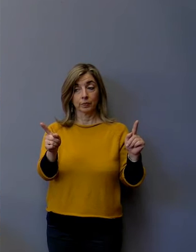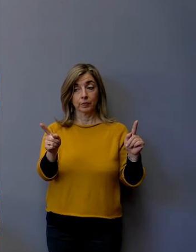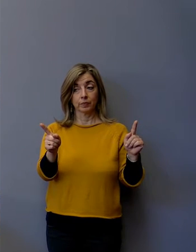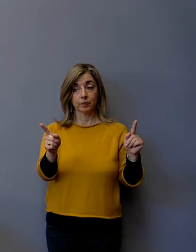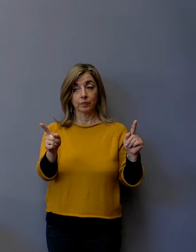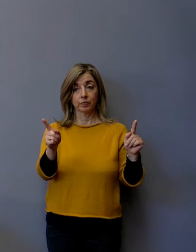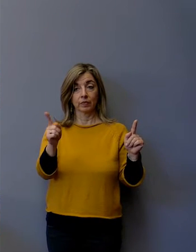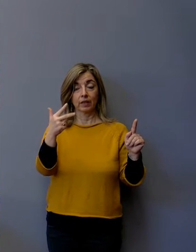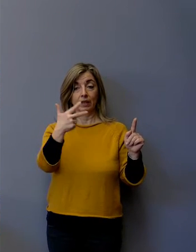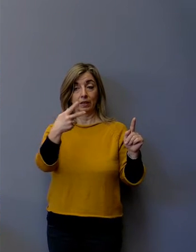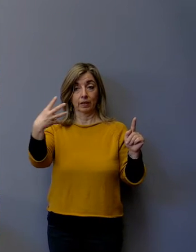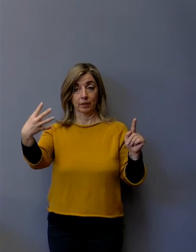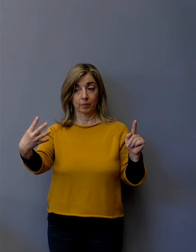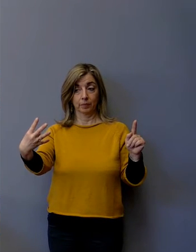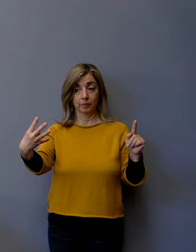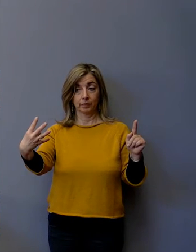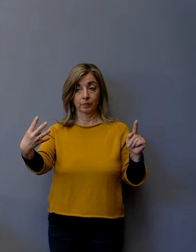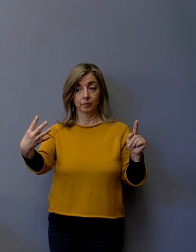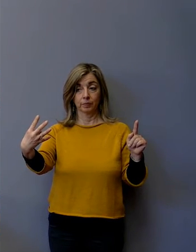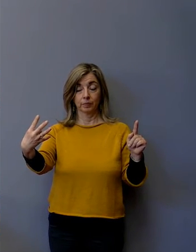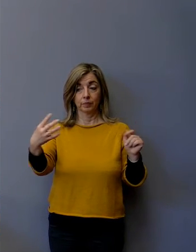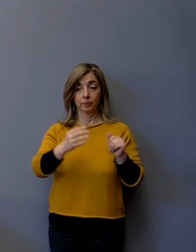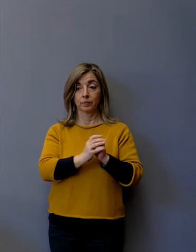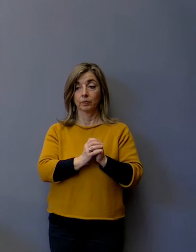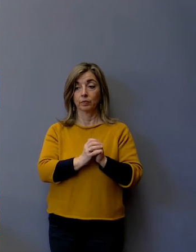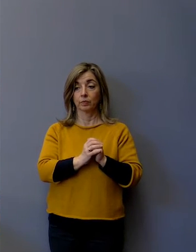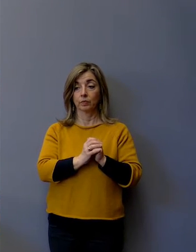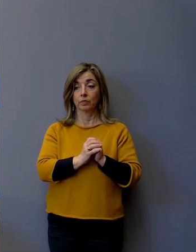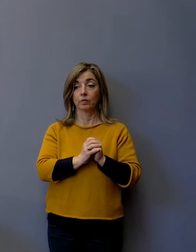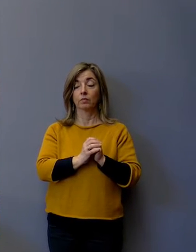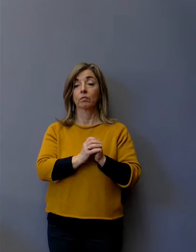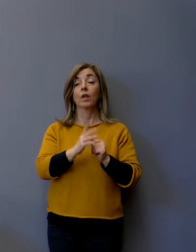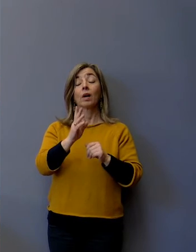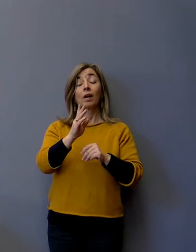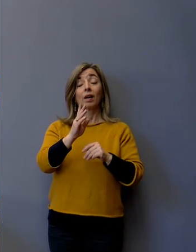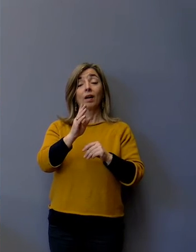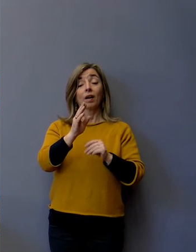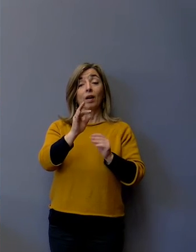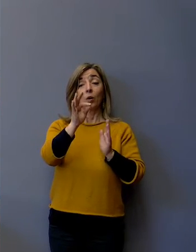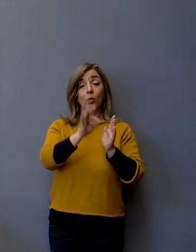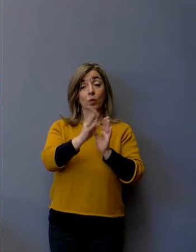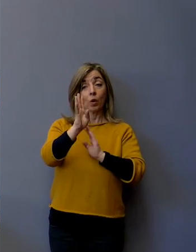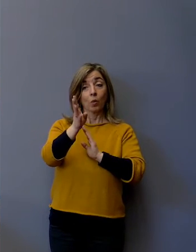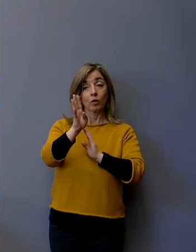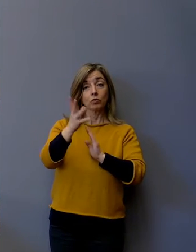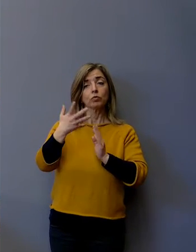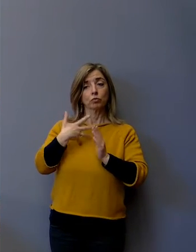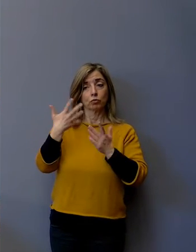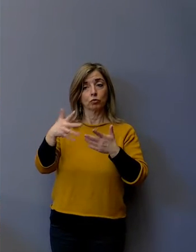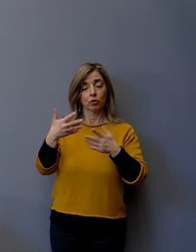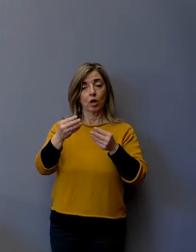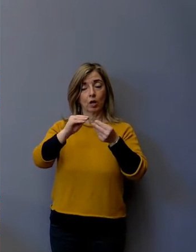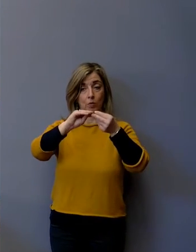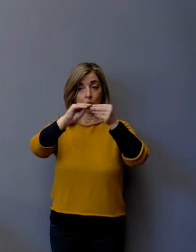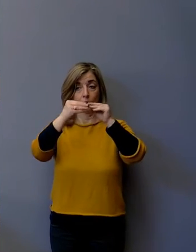34 il 14 con le modifiche che sono già state accettate dalla proponente